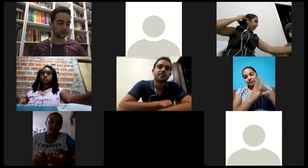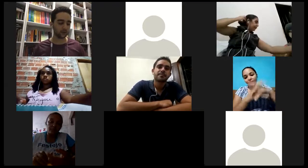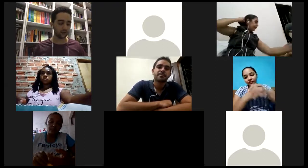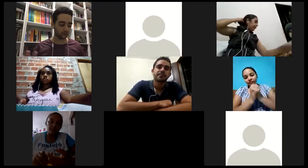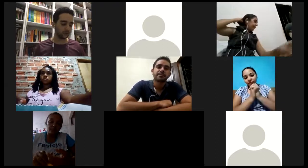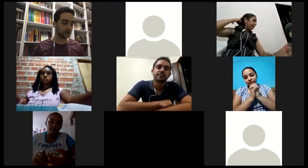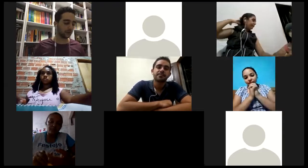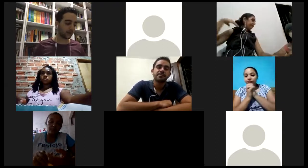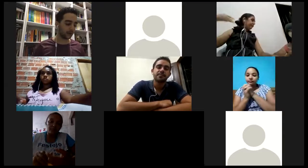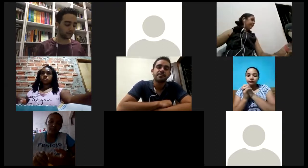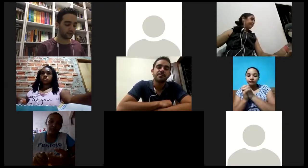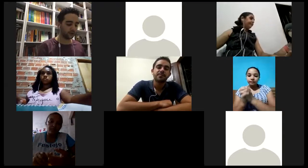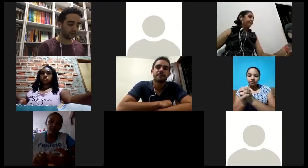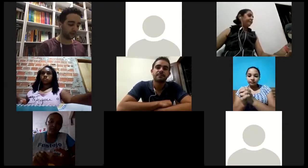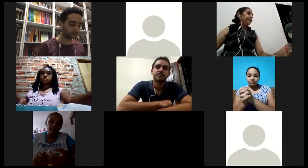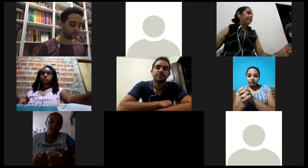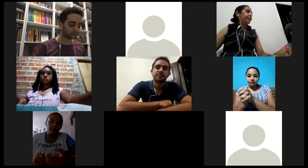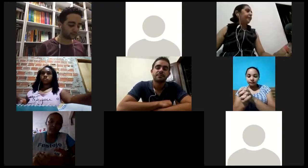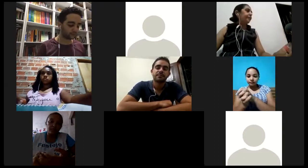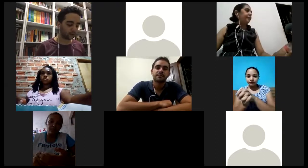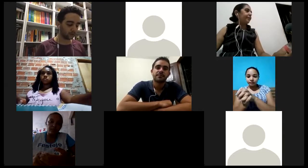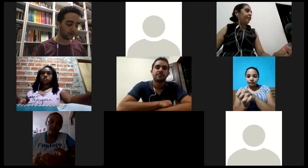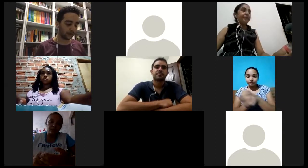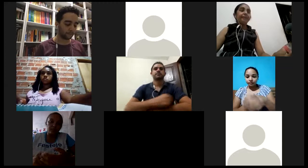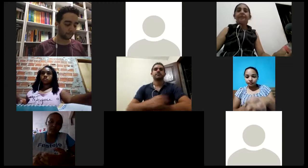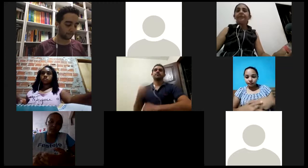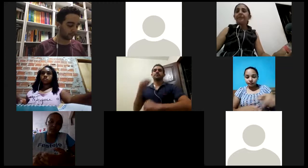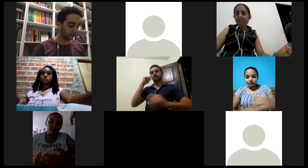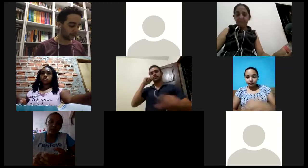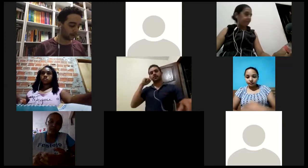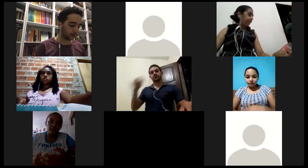se vocês pegaram direitinho. Então, bora lá.